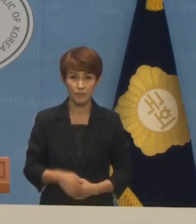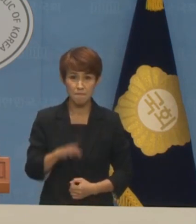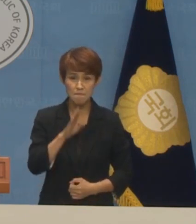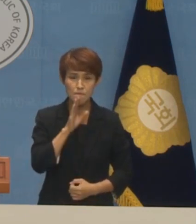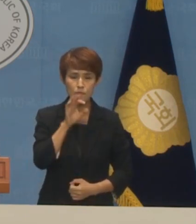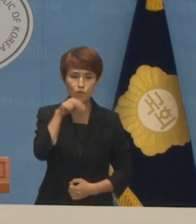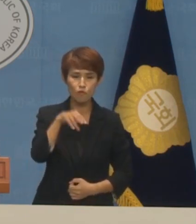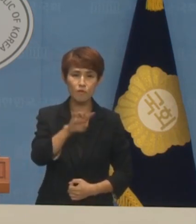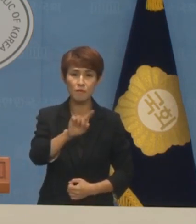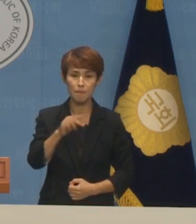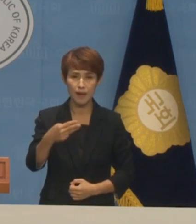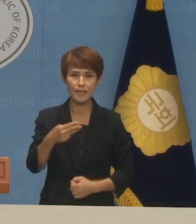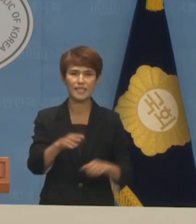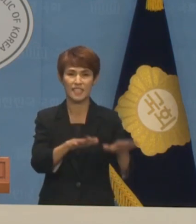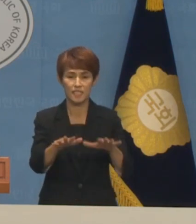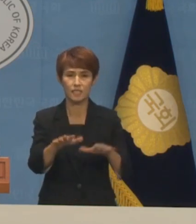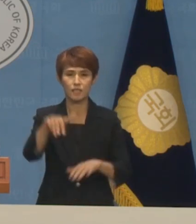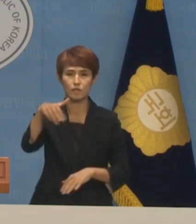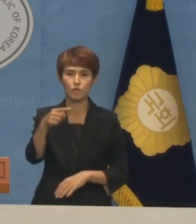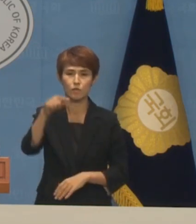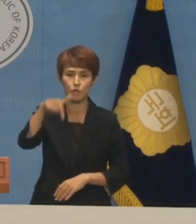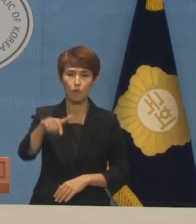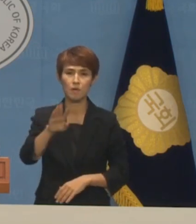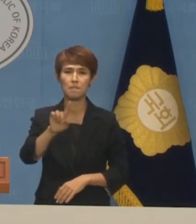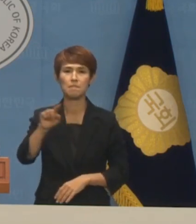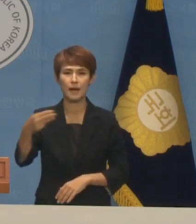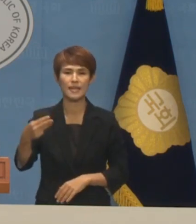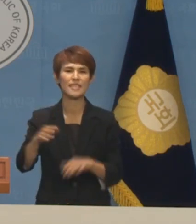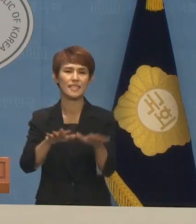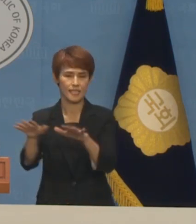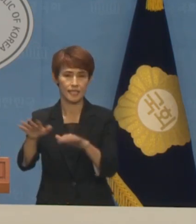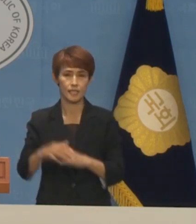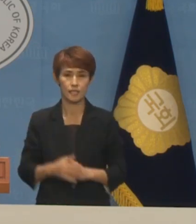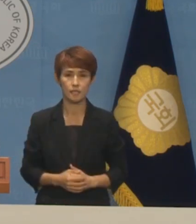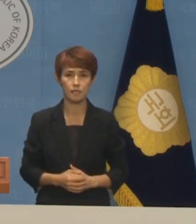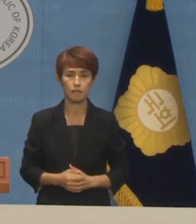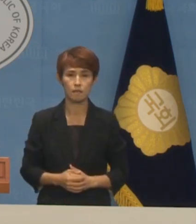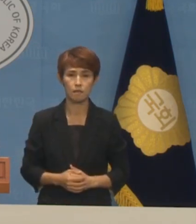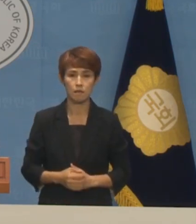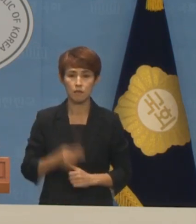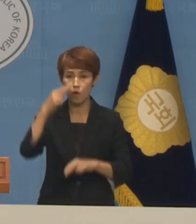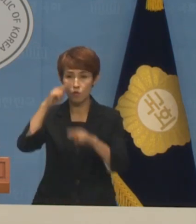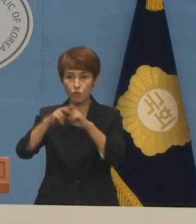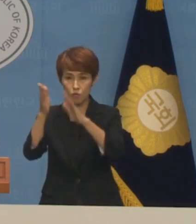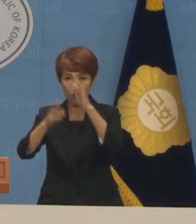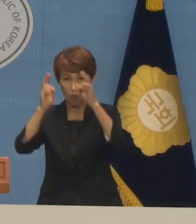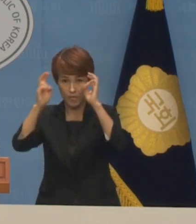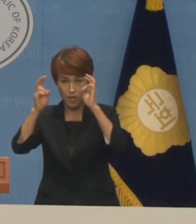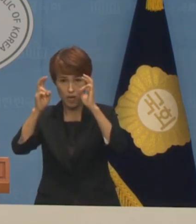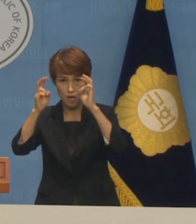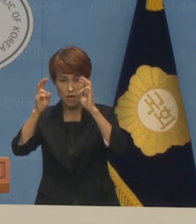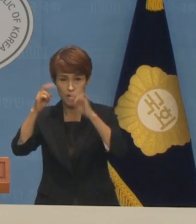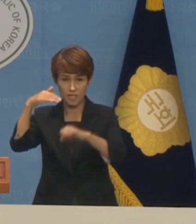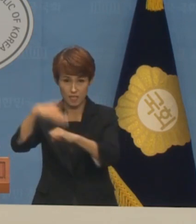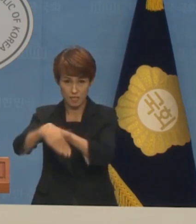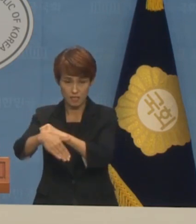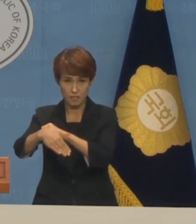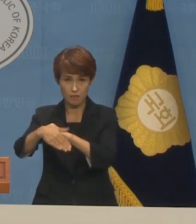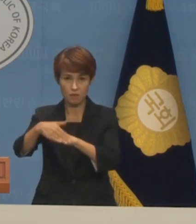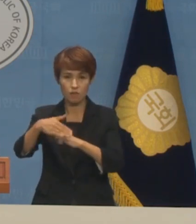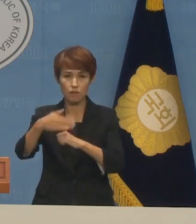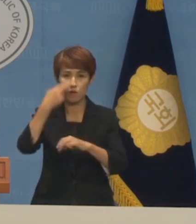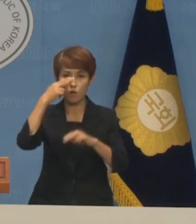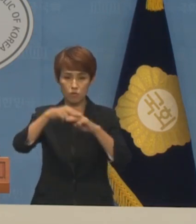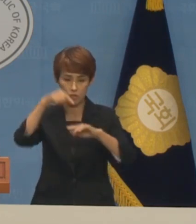지진, 촉발 지진입니다. 축적된 연구 결과에 따르면 석유공사가 추진하는 전통적 방식의 석유 시추